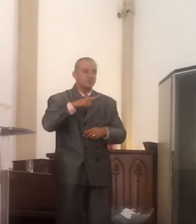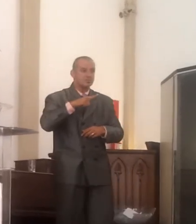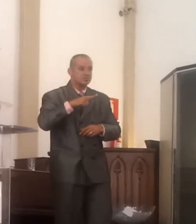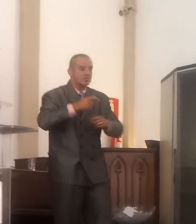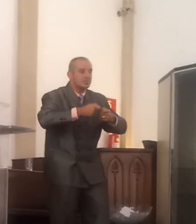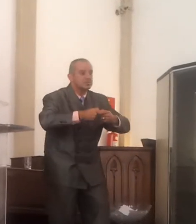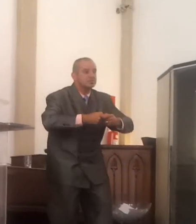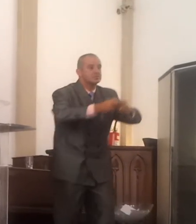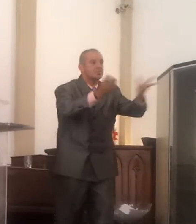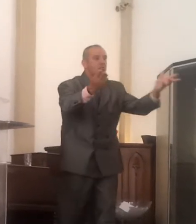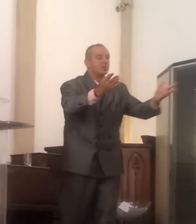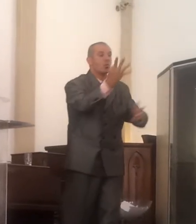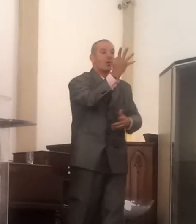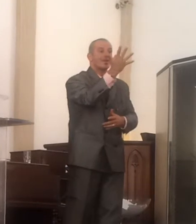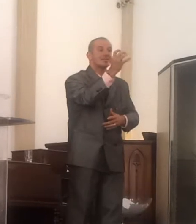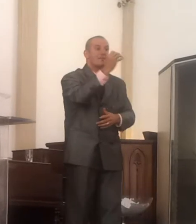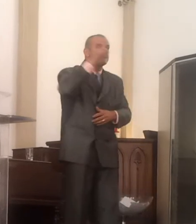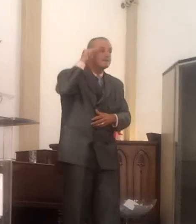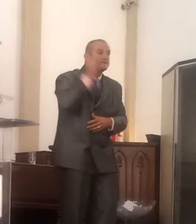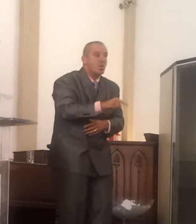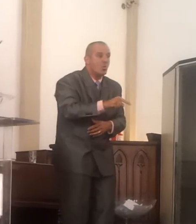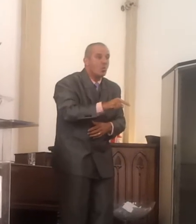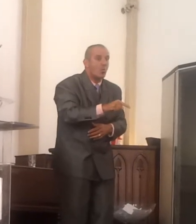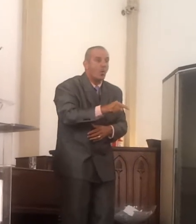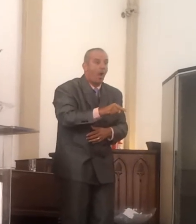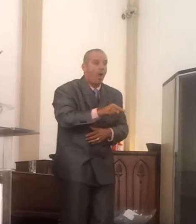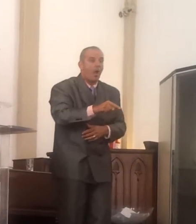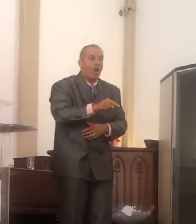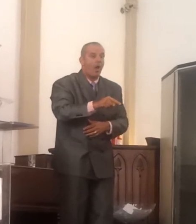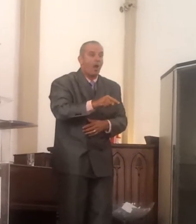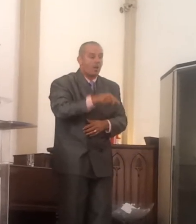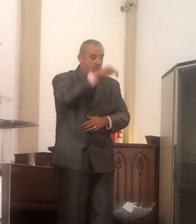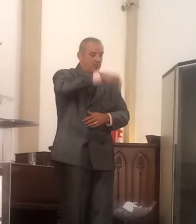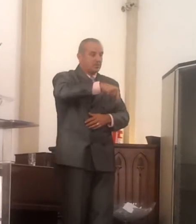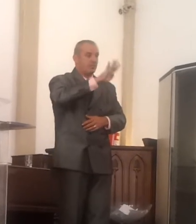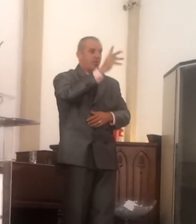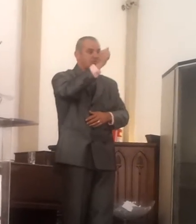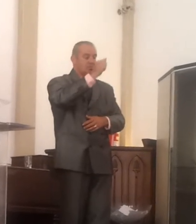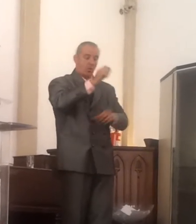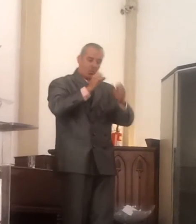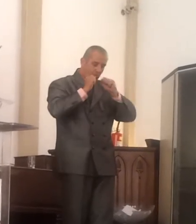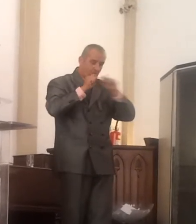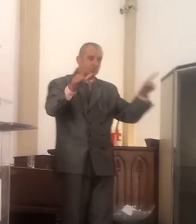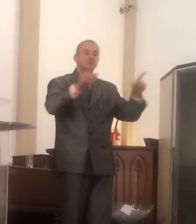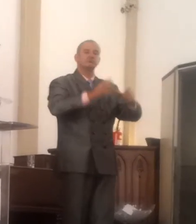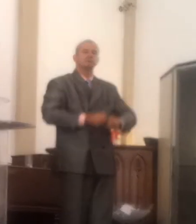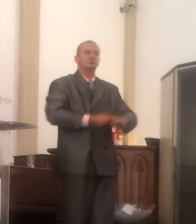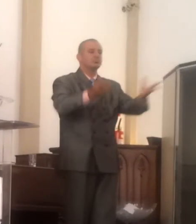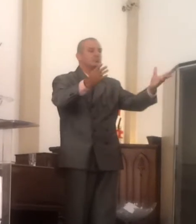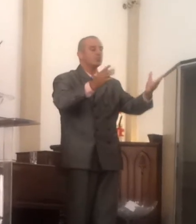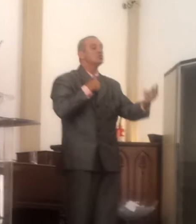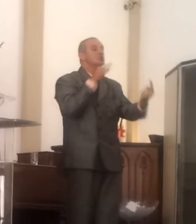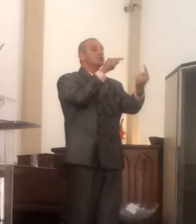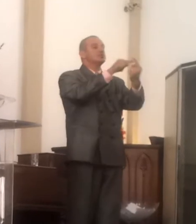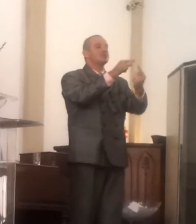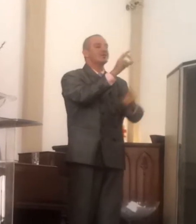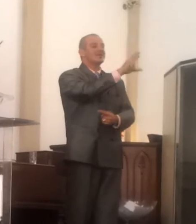mínimo 40 mil exemplares desses na Grande Belo Horizonte. E o nosso órgão distribui 500